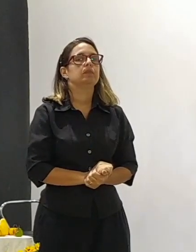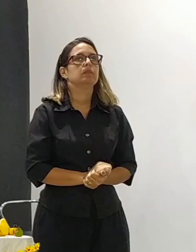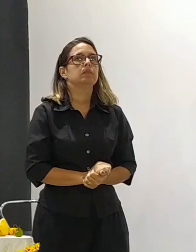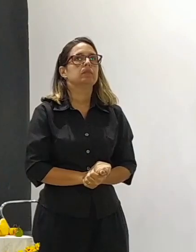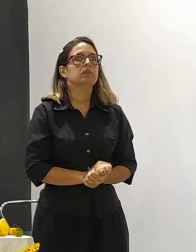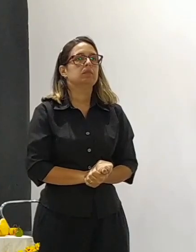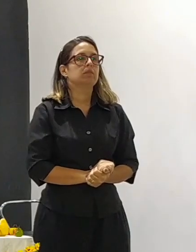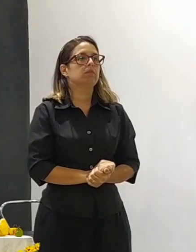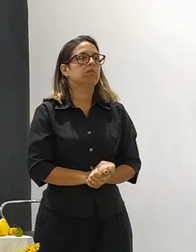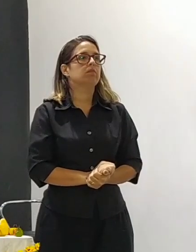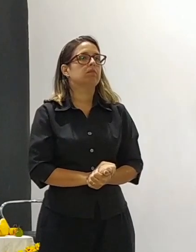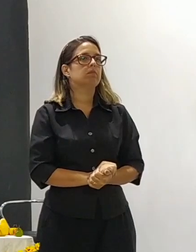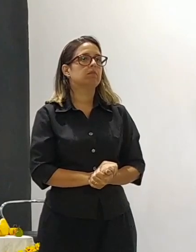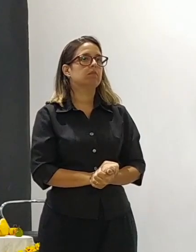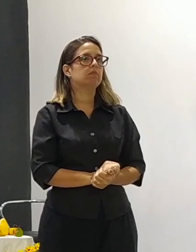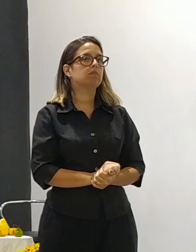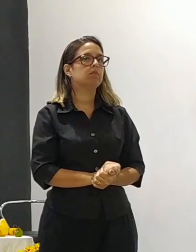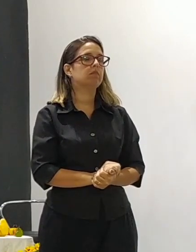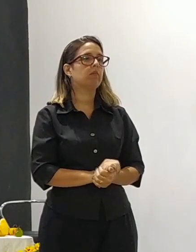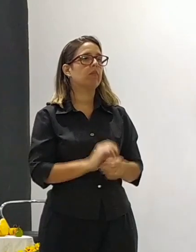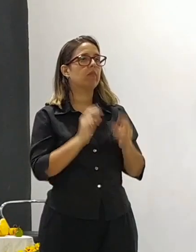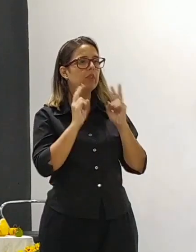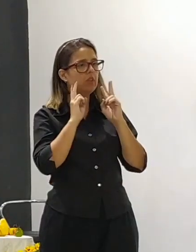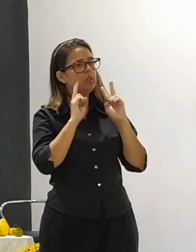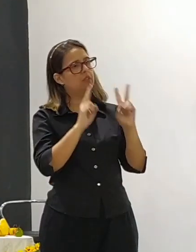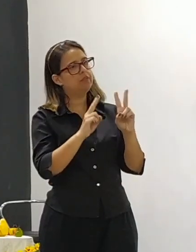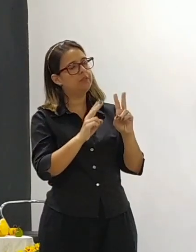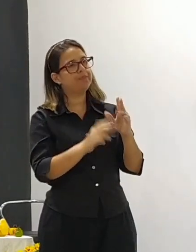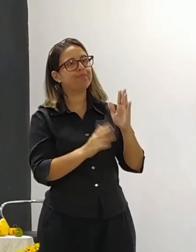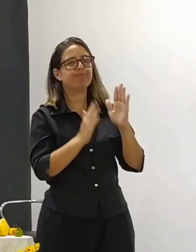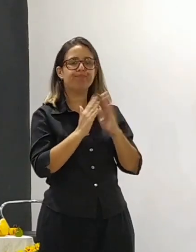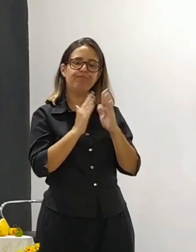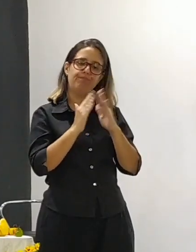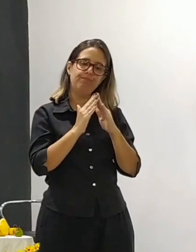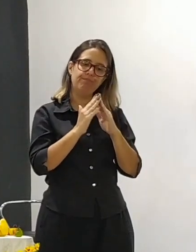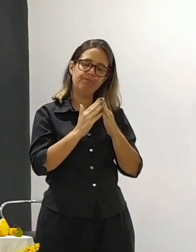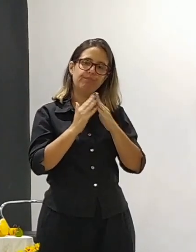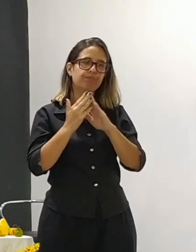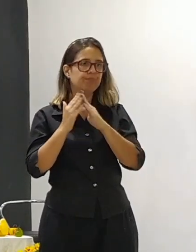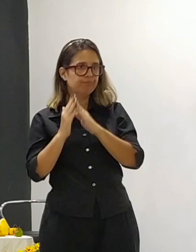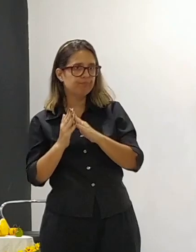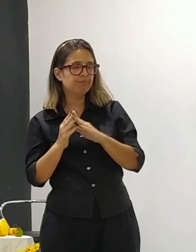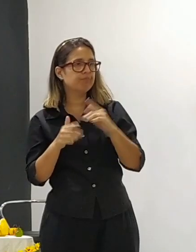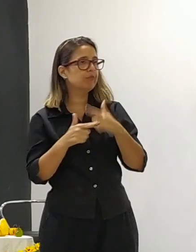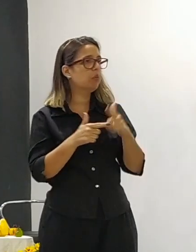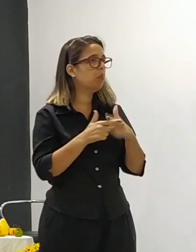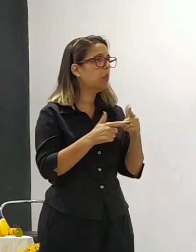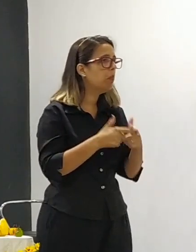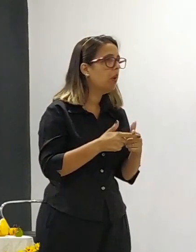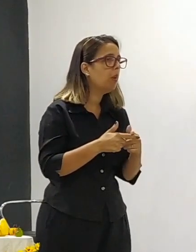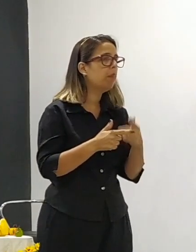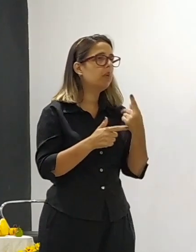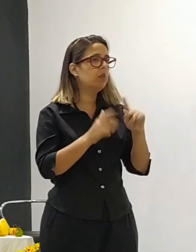Não adianta você ver o cara com problema, você ver teu amigo com problema, tua família com problema, você ficar calado.